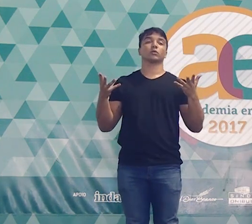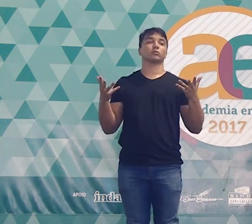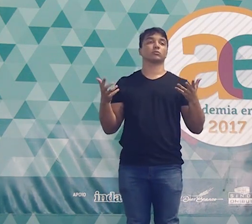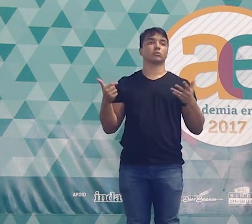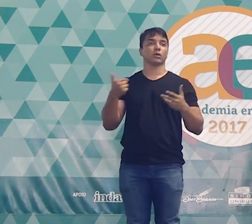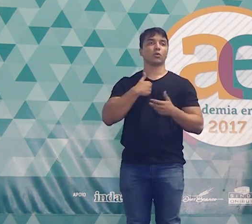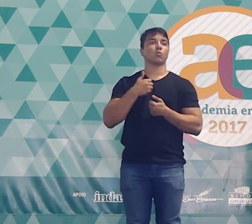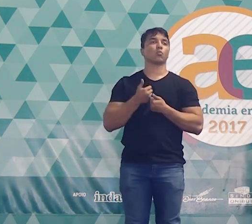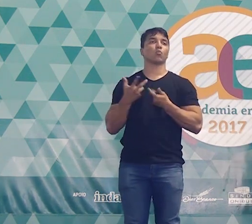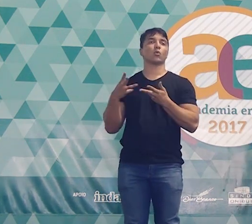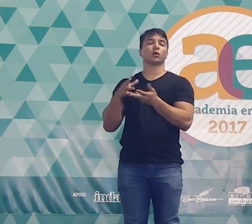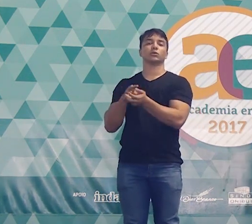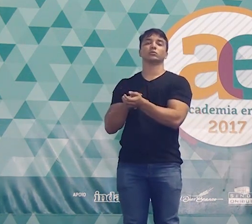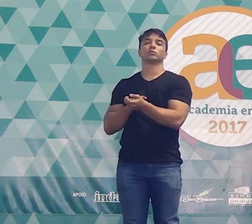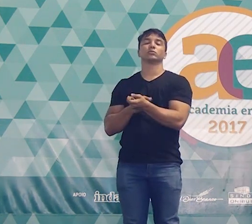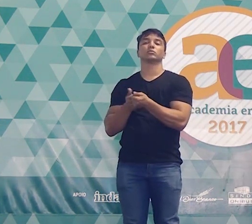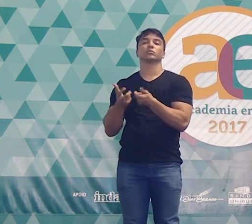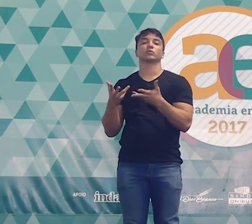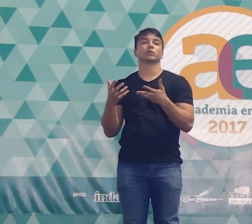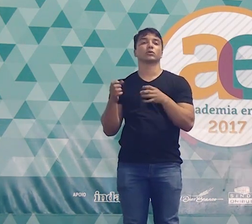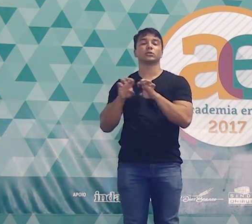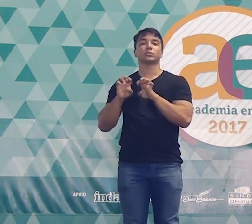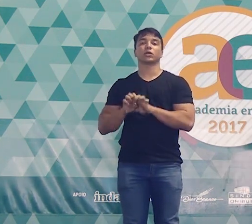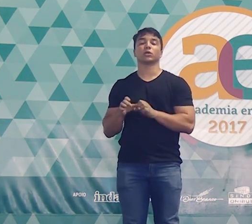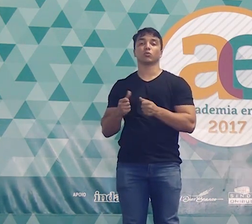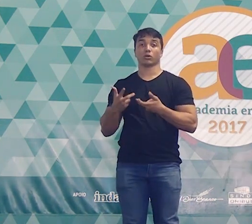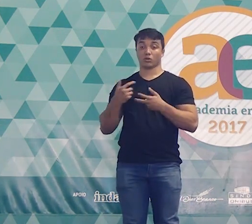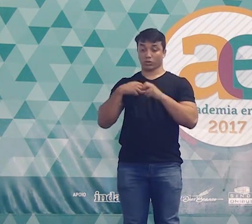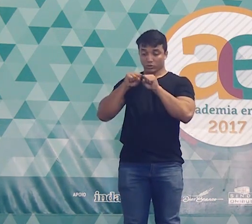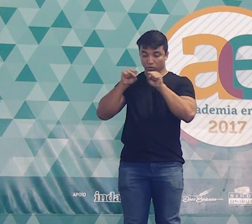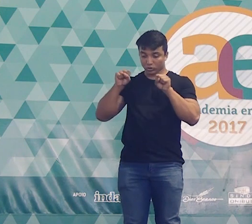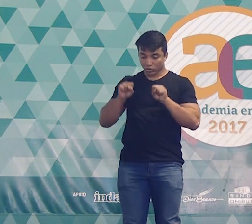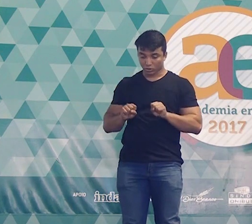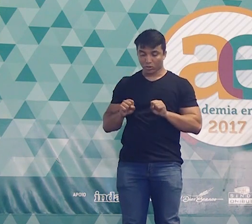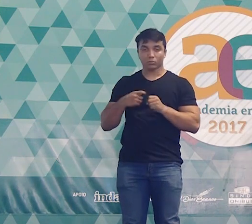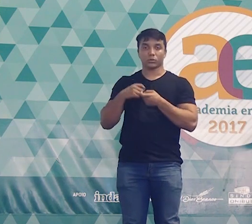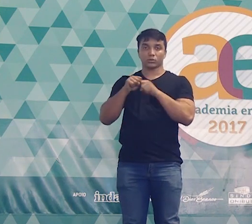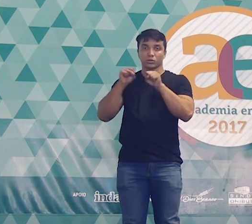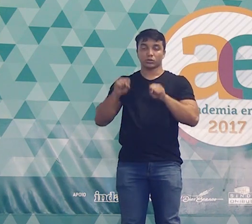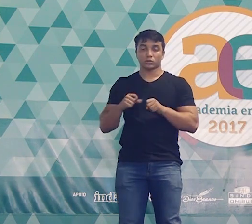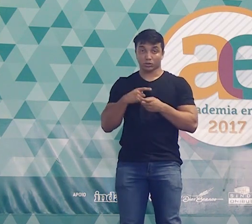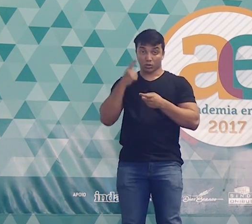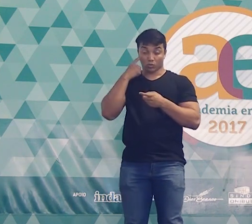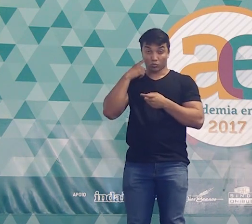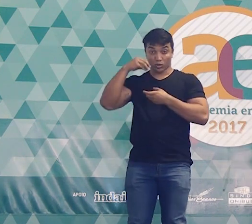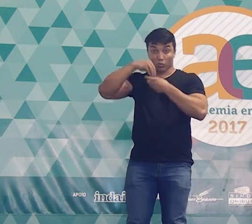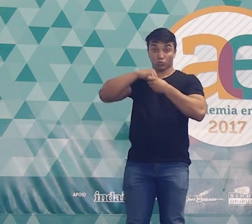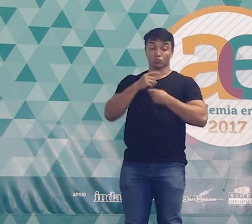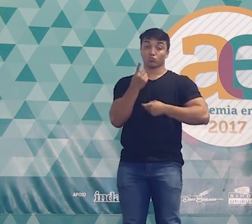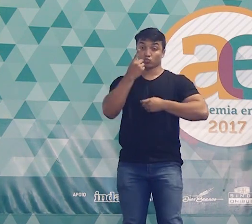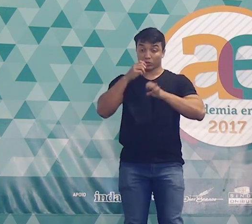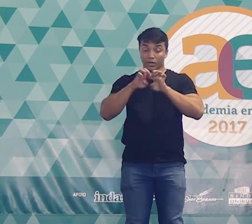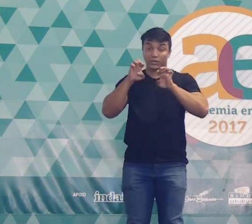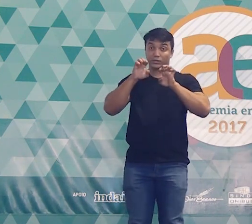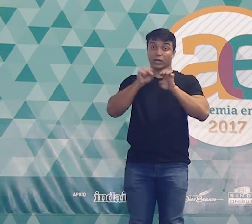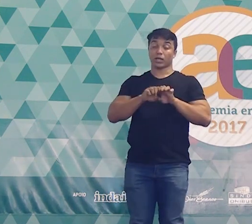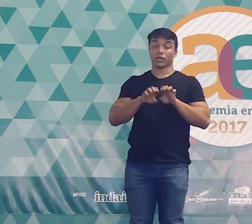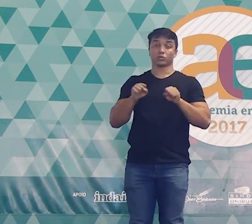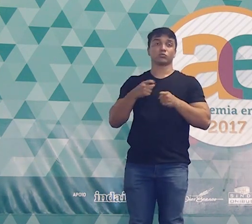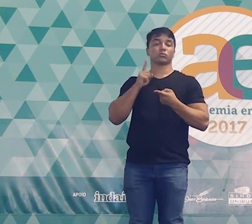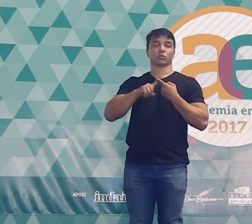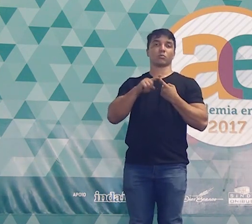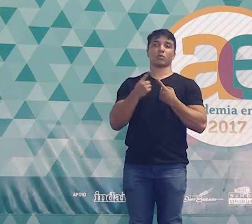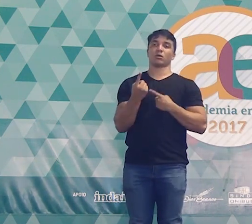Eu tenho quantos esqueletos? Eu tenho um sistema esqueleto só, eu só tenho um sistema esquelético, vocês